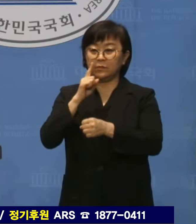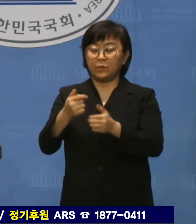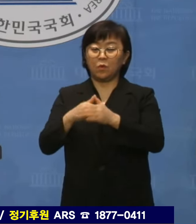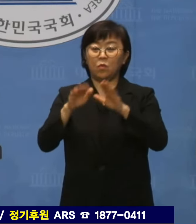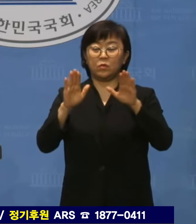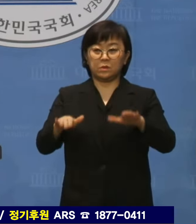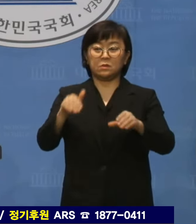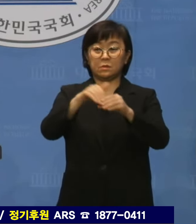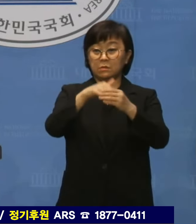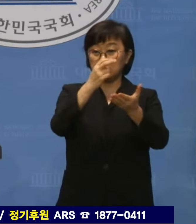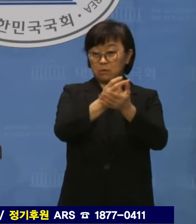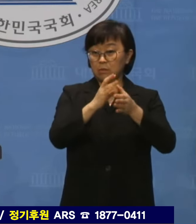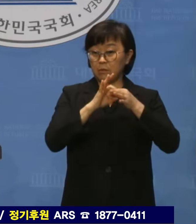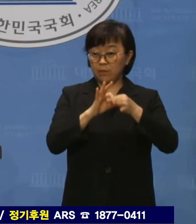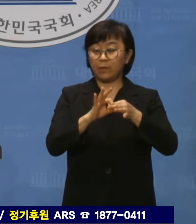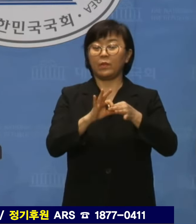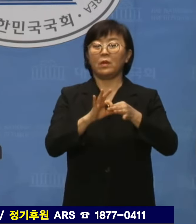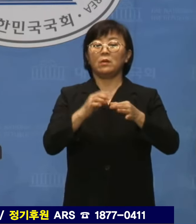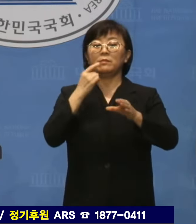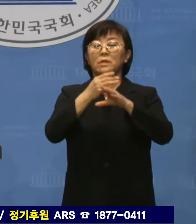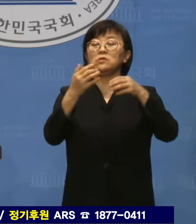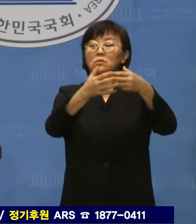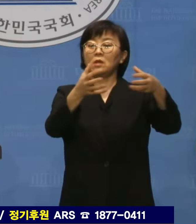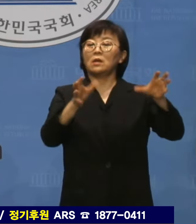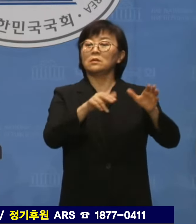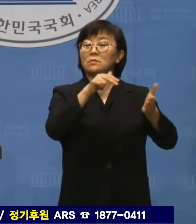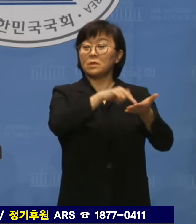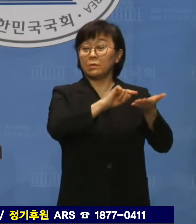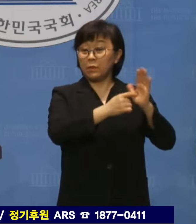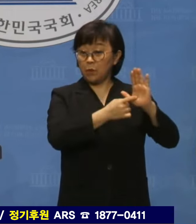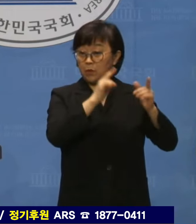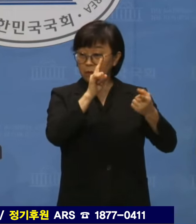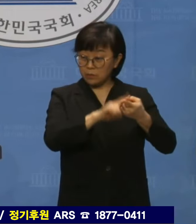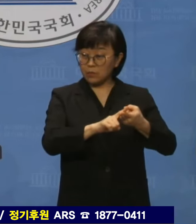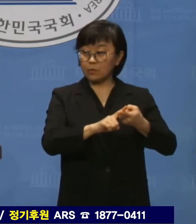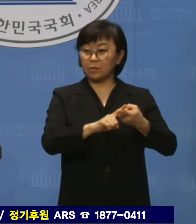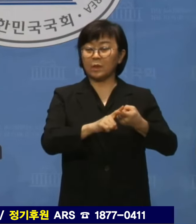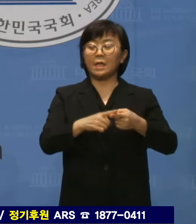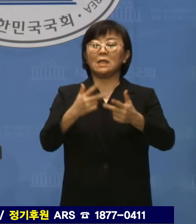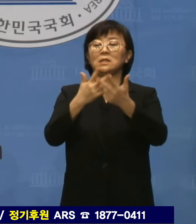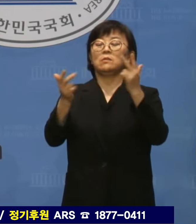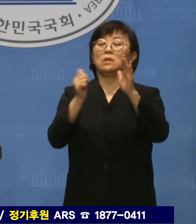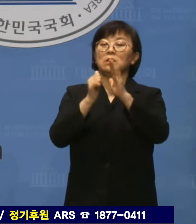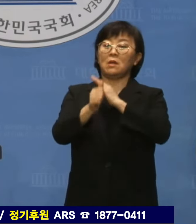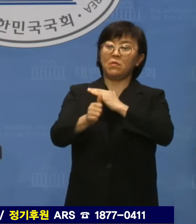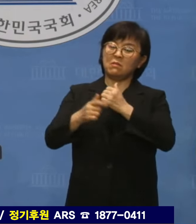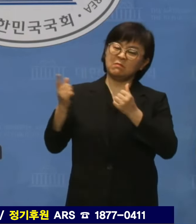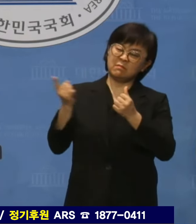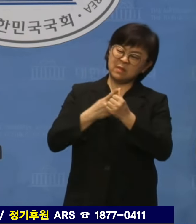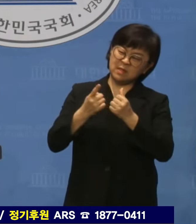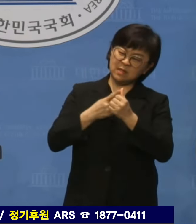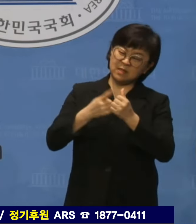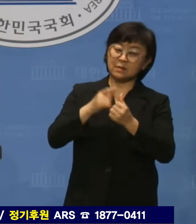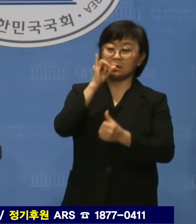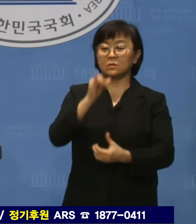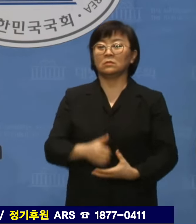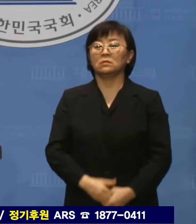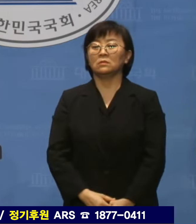위원장이 오늘 선거제와 관련한 민주당의 입장 발표에 대해 이재명 대표를 맹비난하고